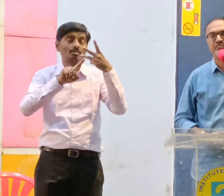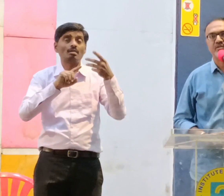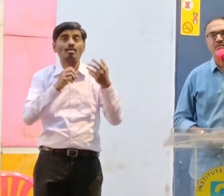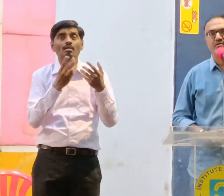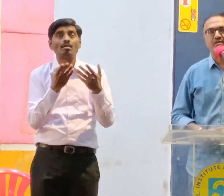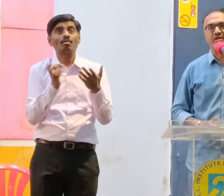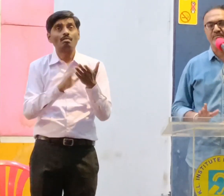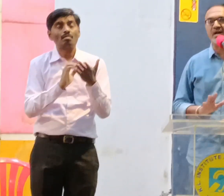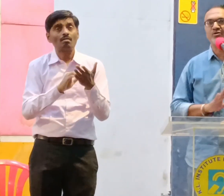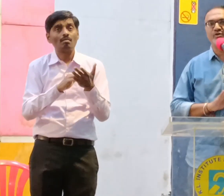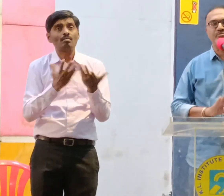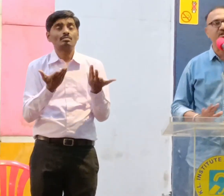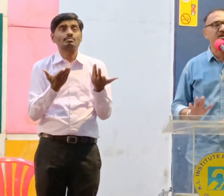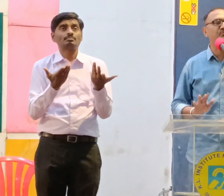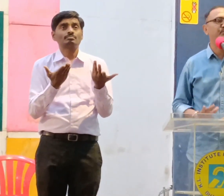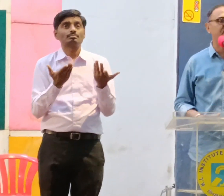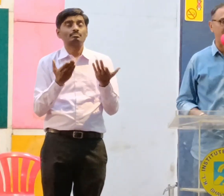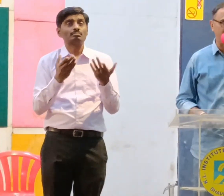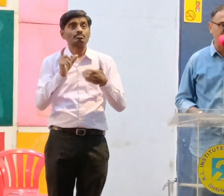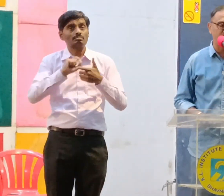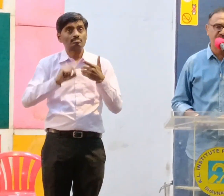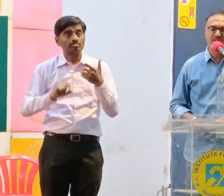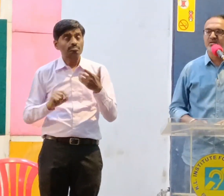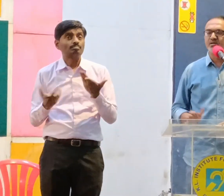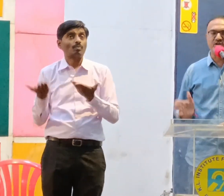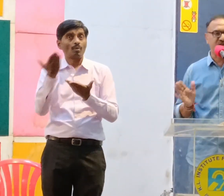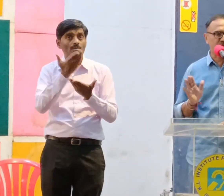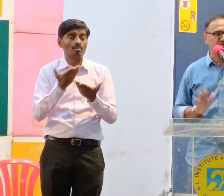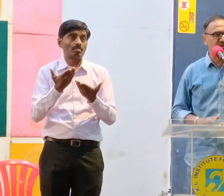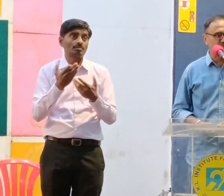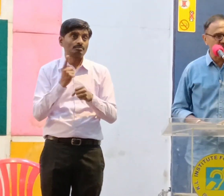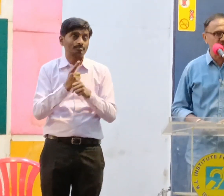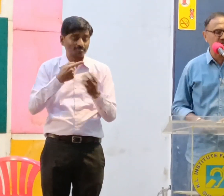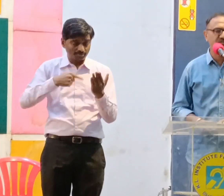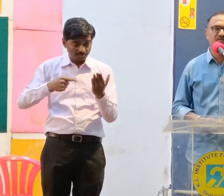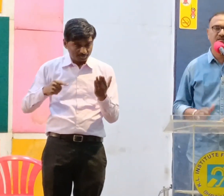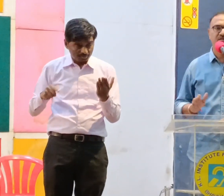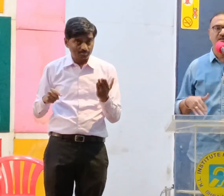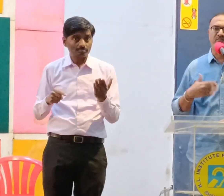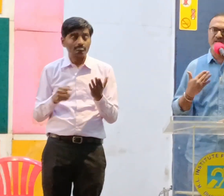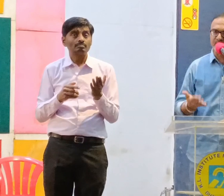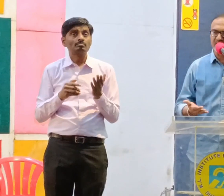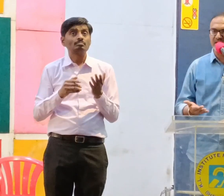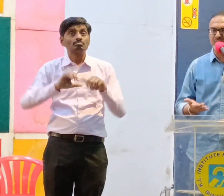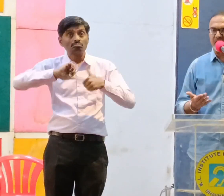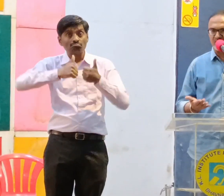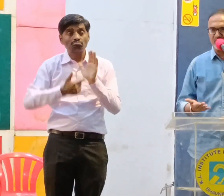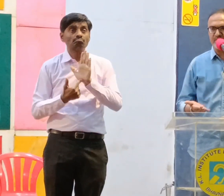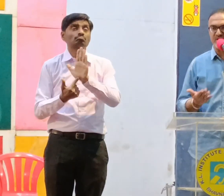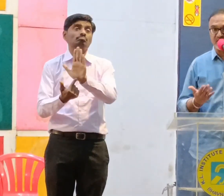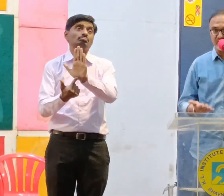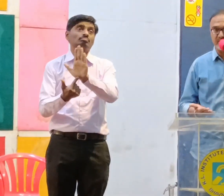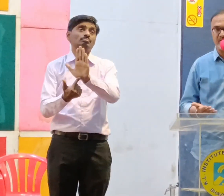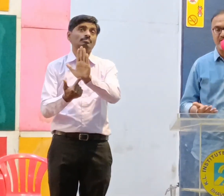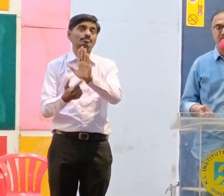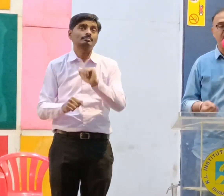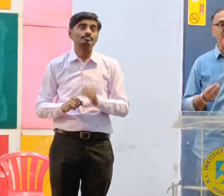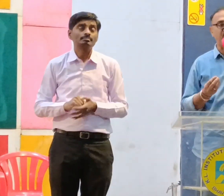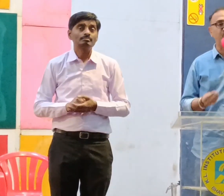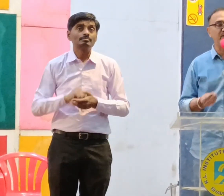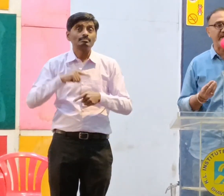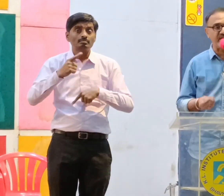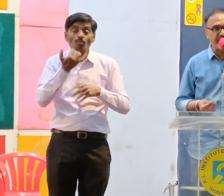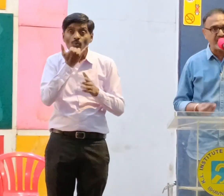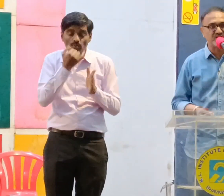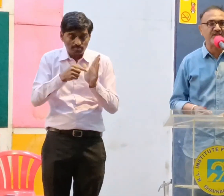પૂરેપૂરા, અને એ બાળકો એ બધા પેપર લખે, શિક્ષકો એ તપાસે, વળી પાછા એ બાળકોને બતાવે